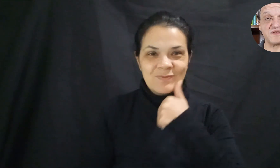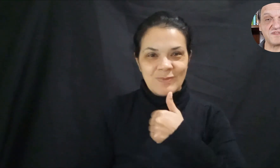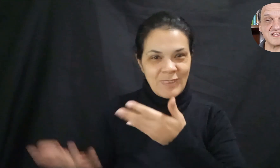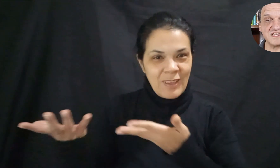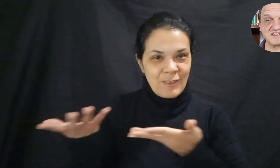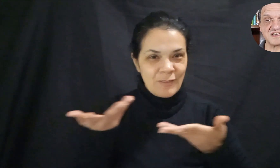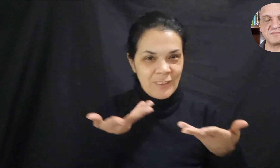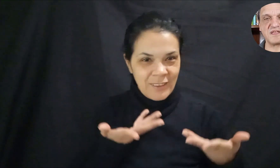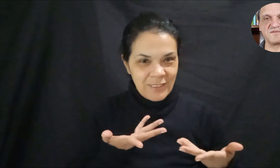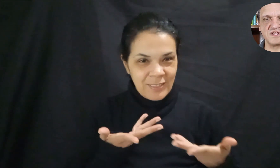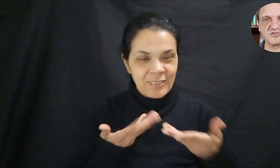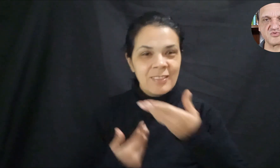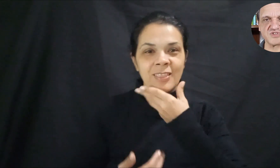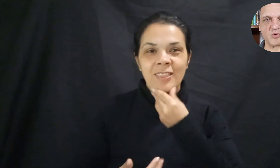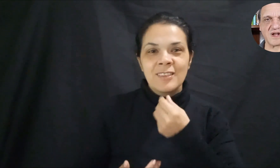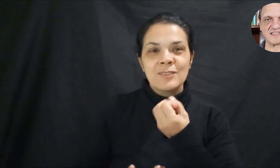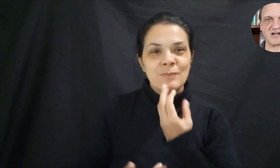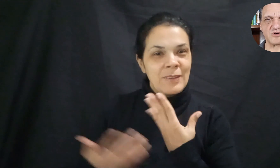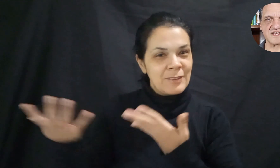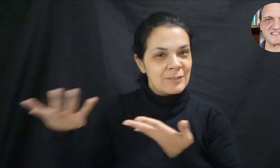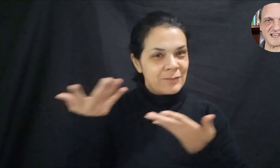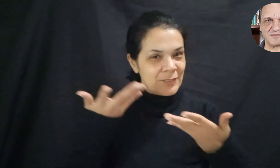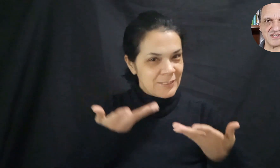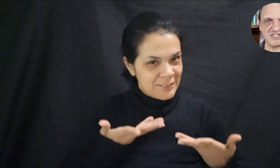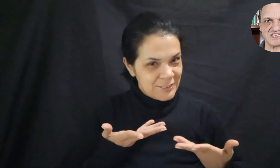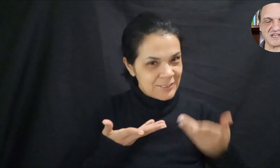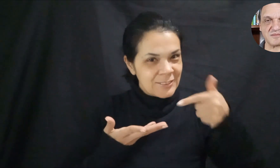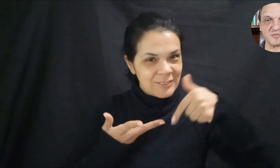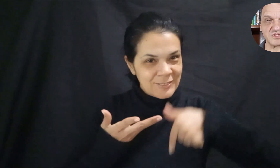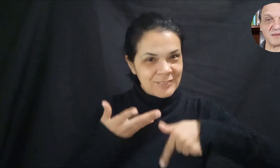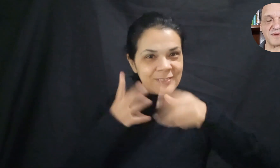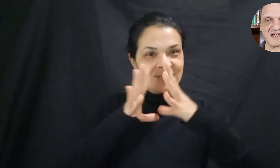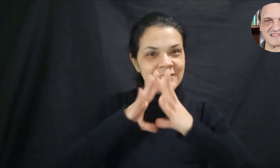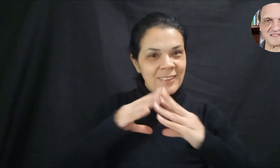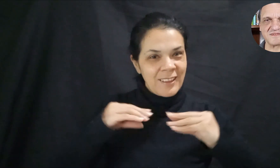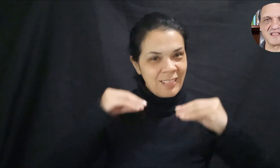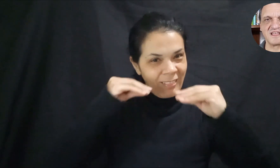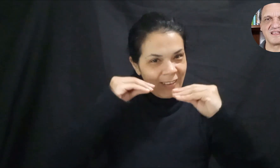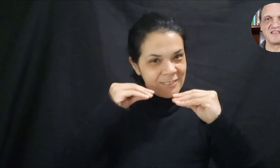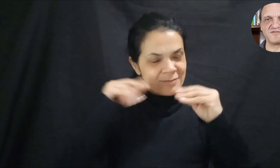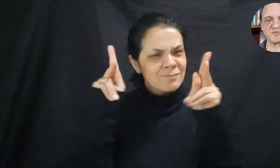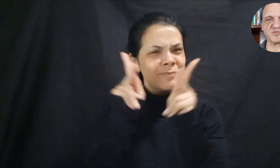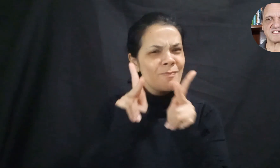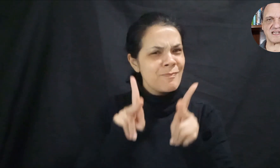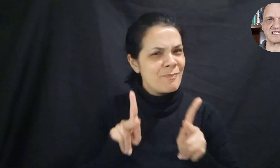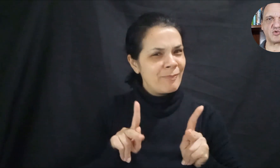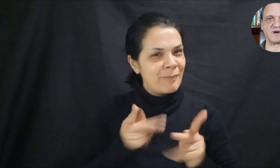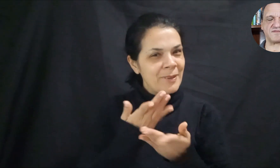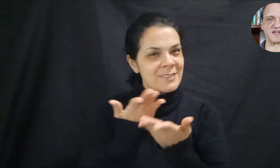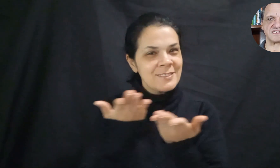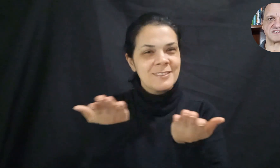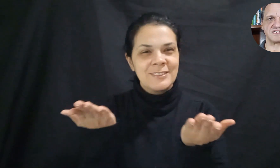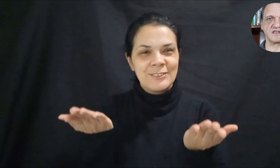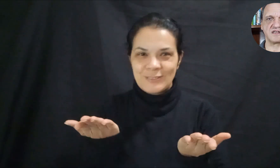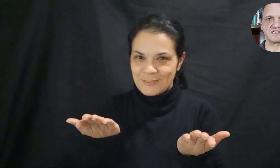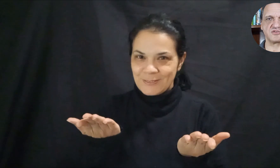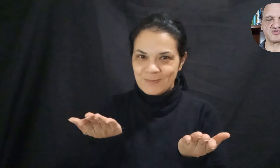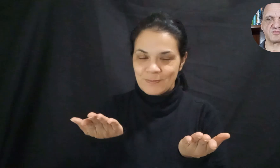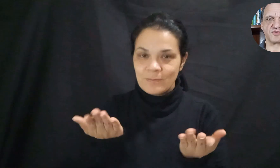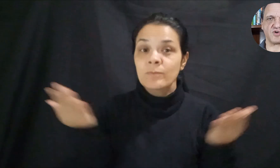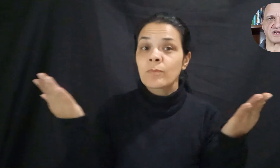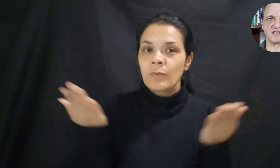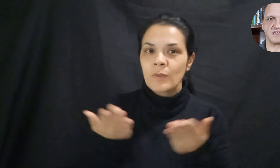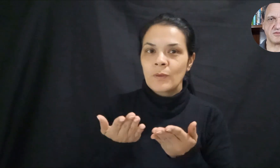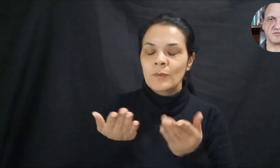sejam muito bem-vindas e bem-vindos ao canal da Seara Bendita. Muita paz. E vamos começar aqui com uma frase que